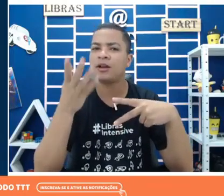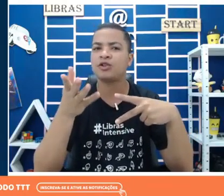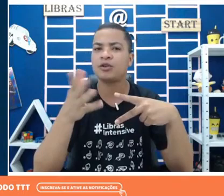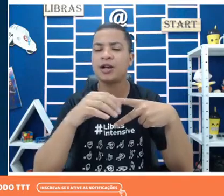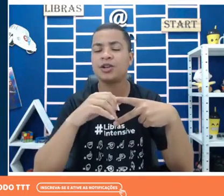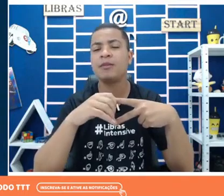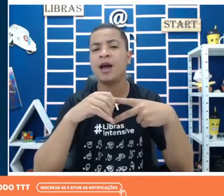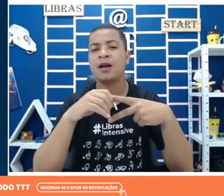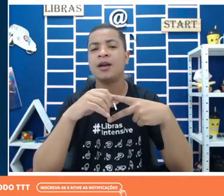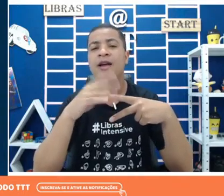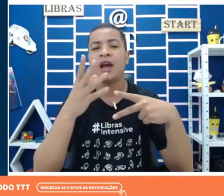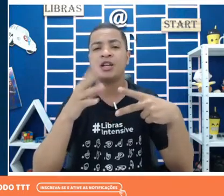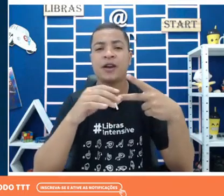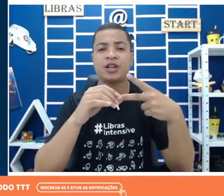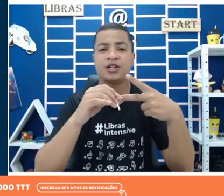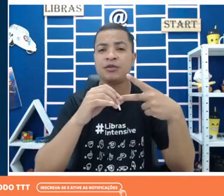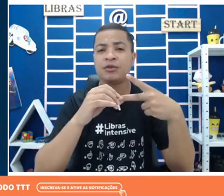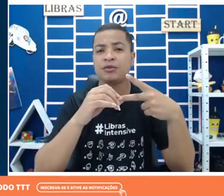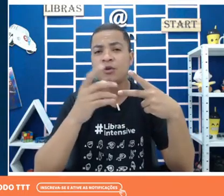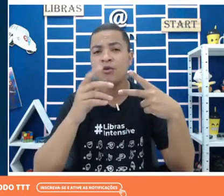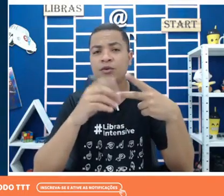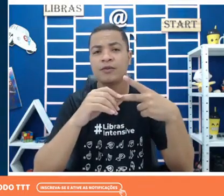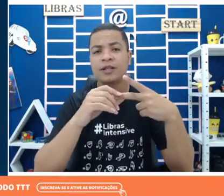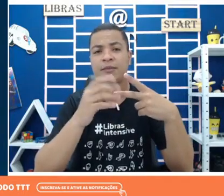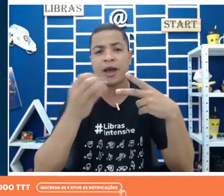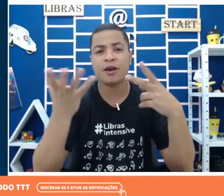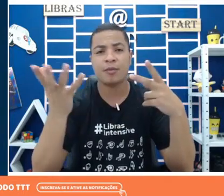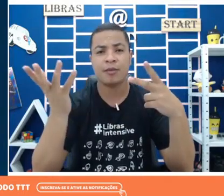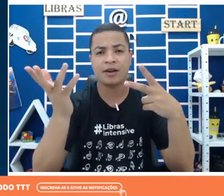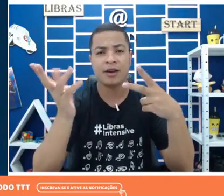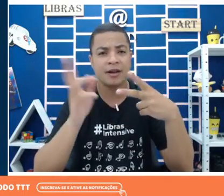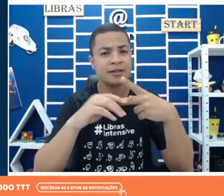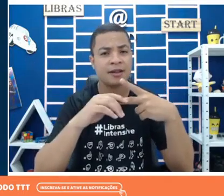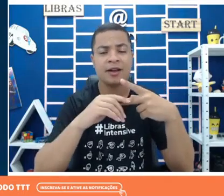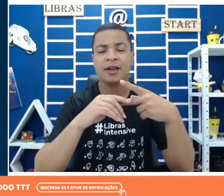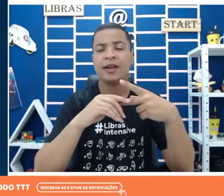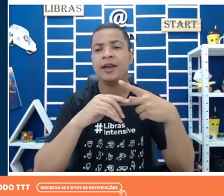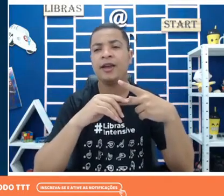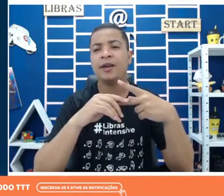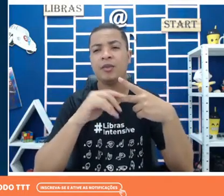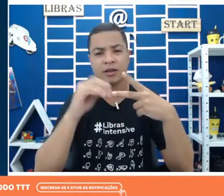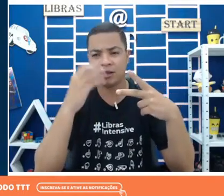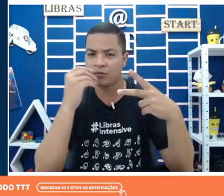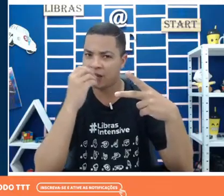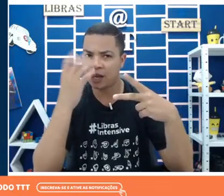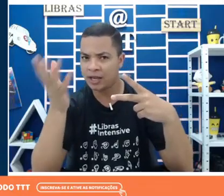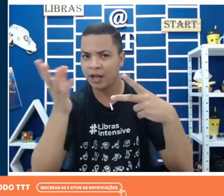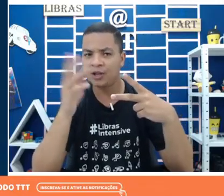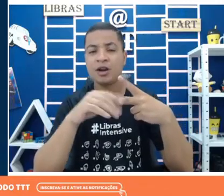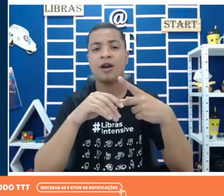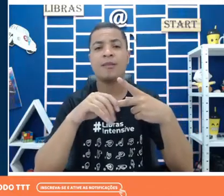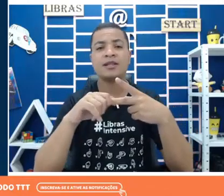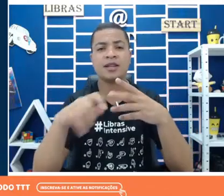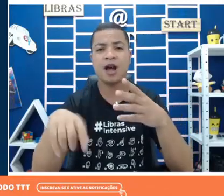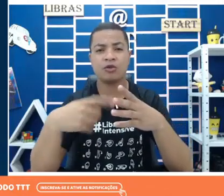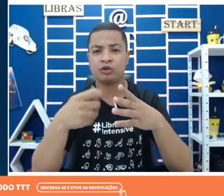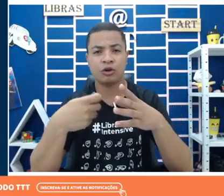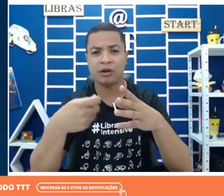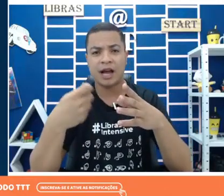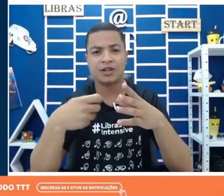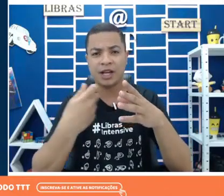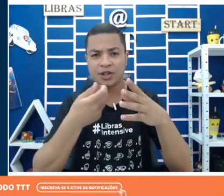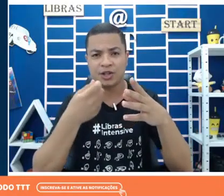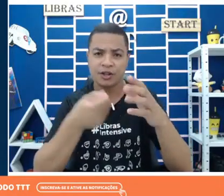chocolate até o chocolate terminar. É diferente do segundo, que você pega para uma criança que não tenha dente, mas você dá